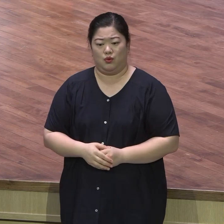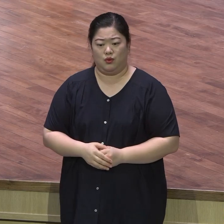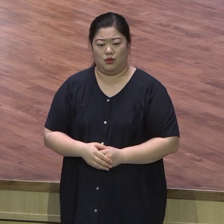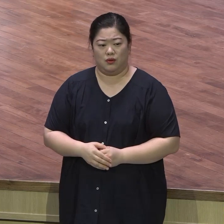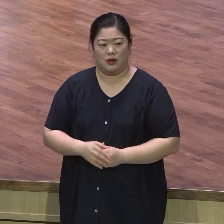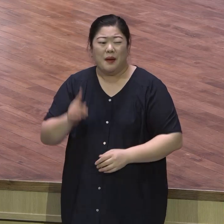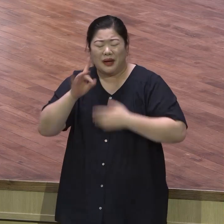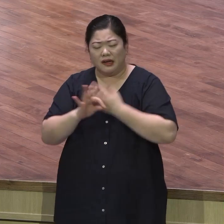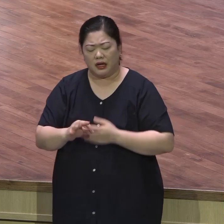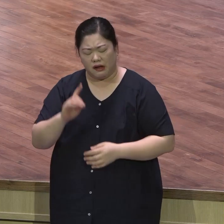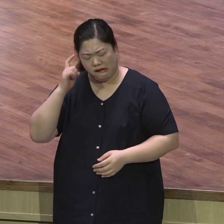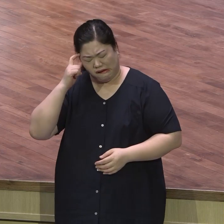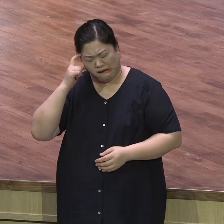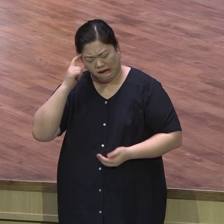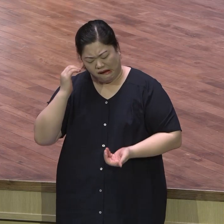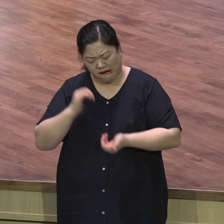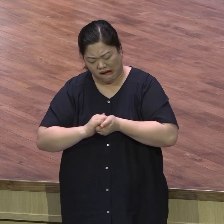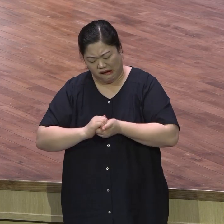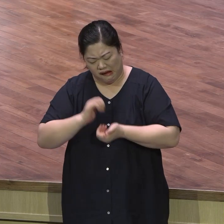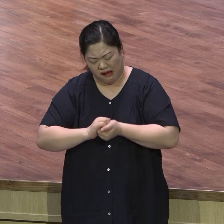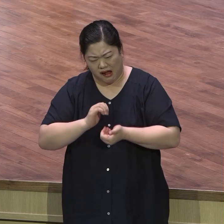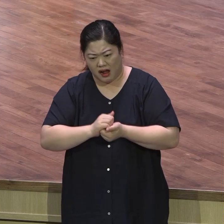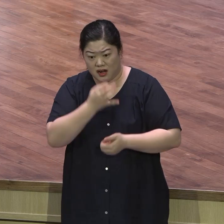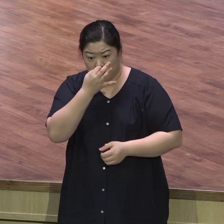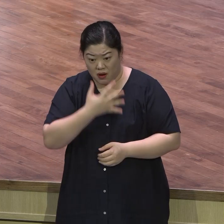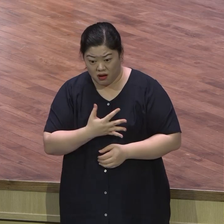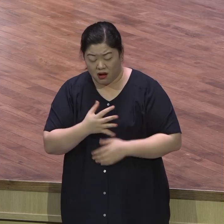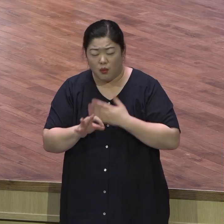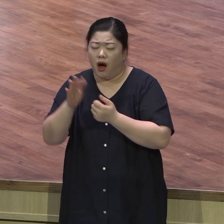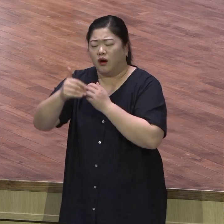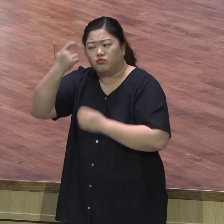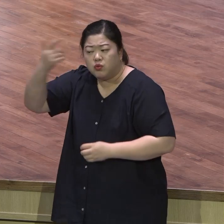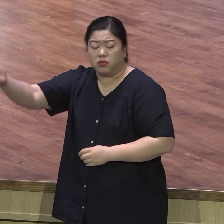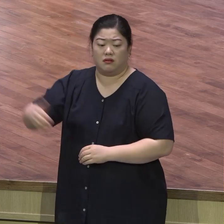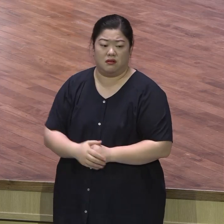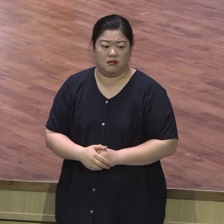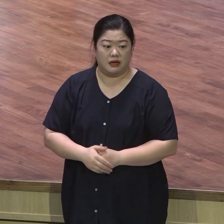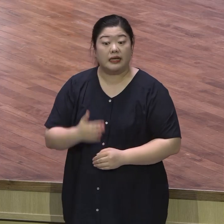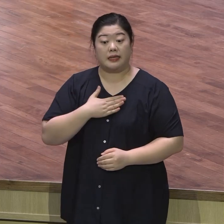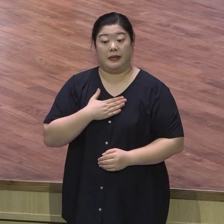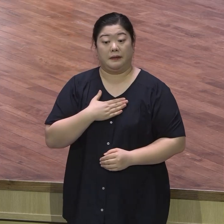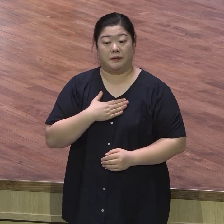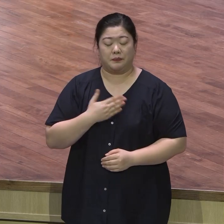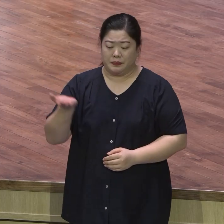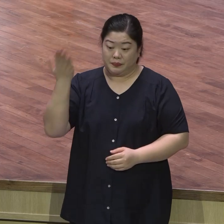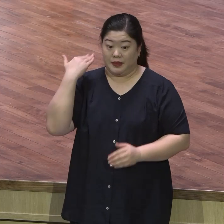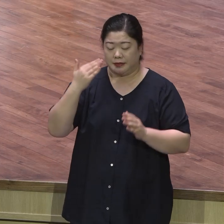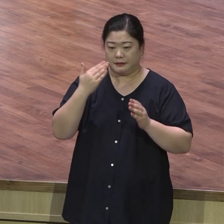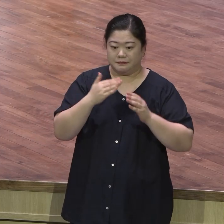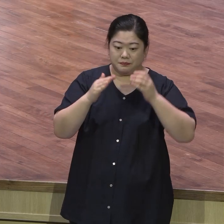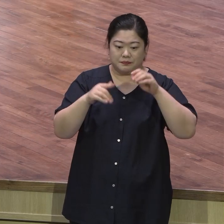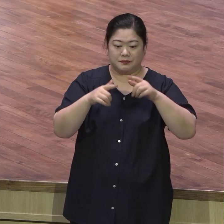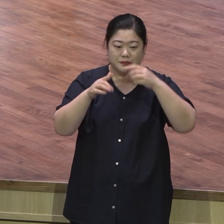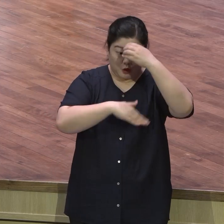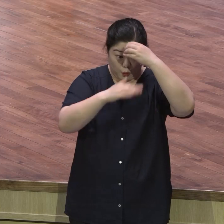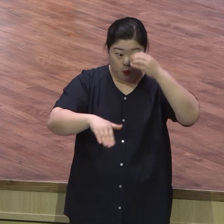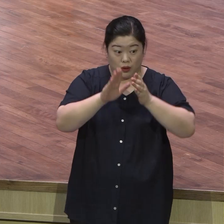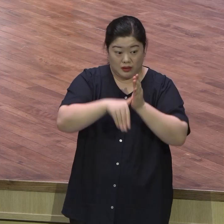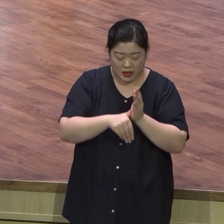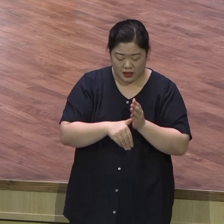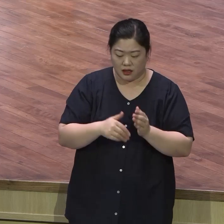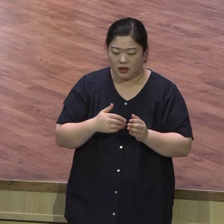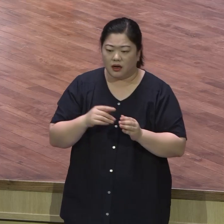부족합니까 저는 여러분처럼 병신 돌 때 하나님께 기도하면 하나님께 깊이 기도하면 한 시간